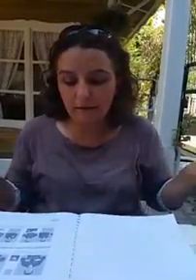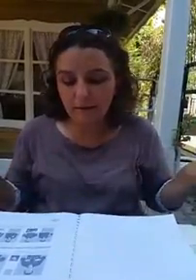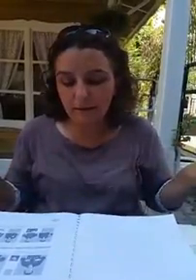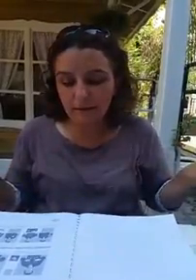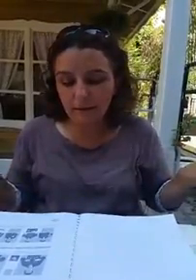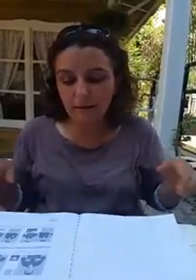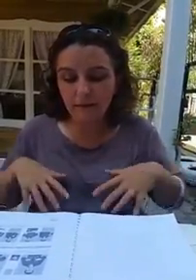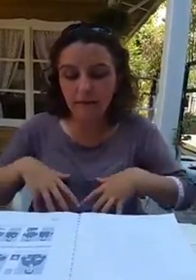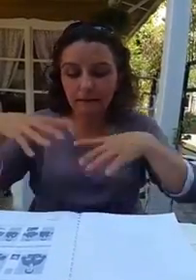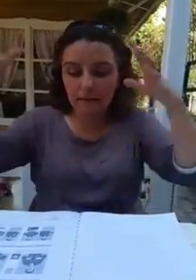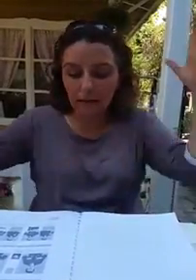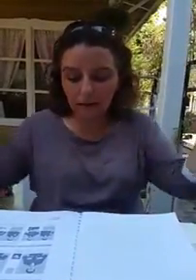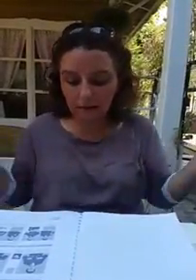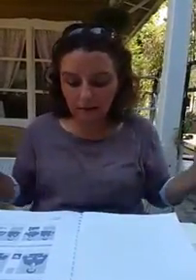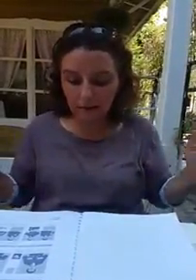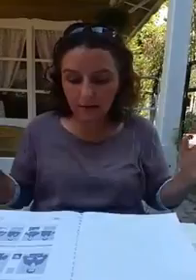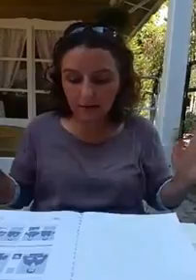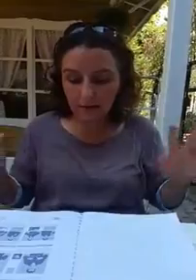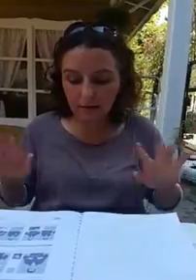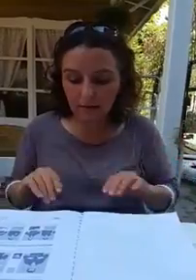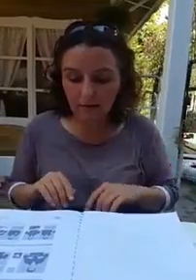serbest, sergi,